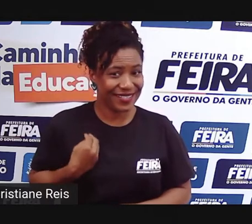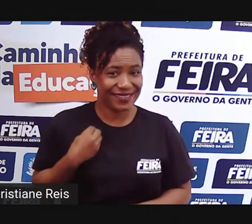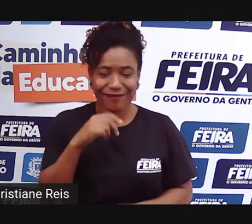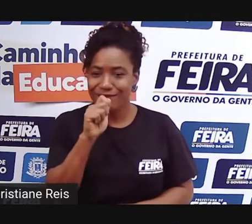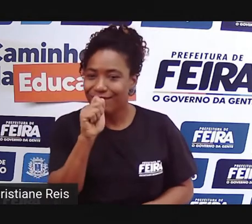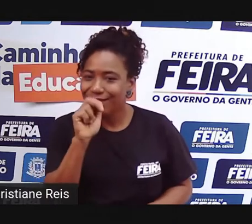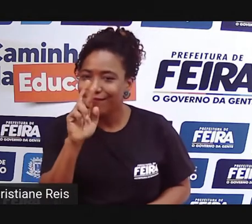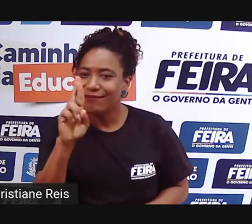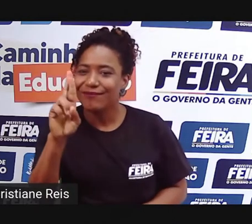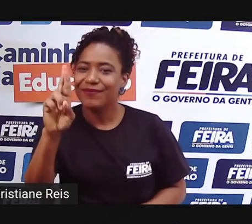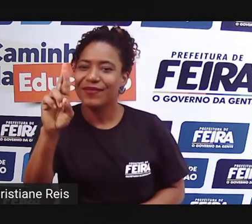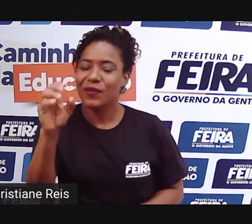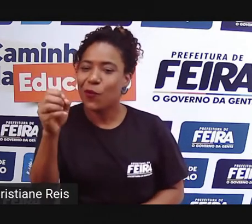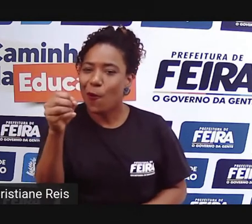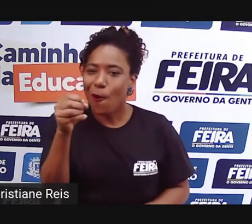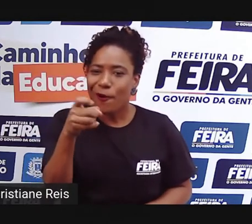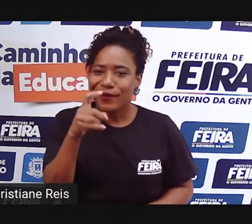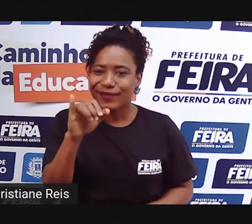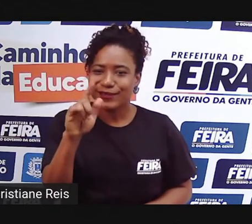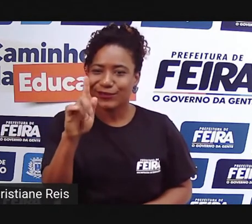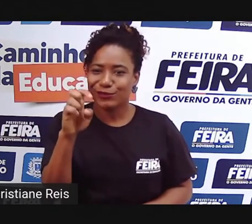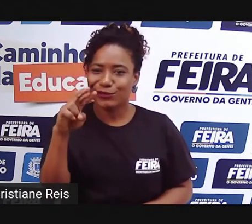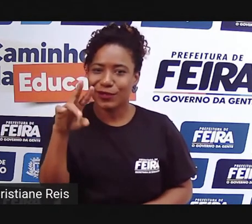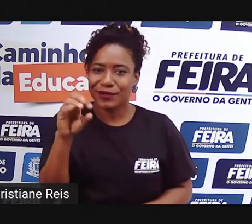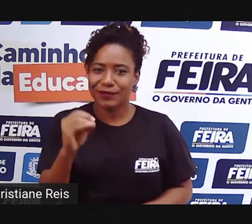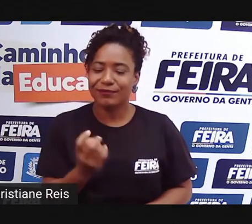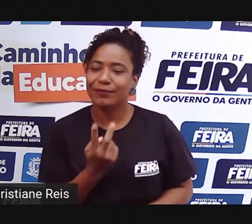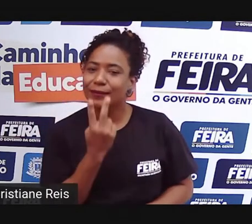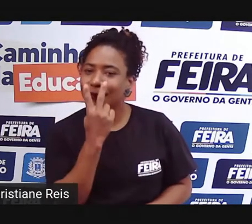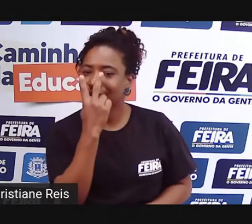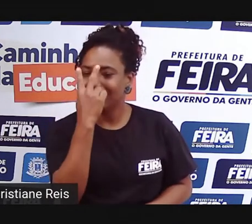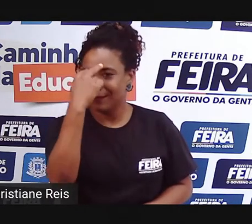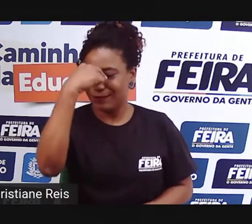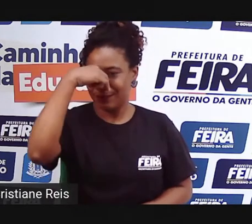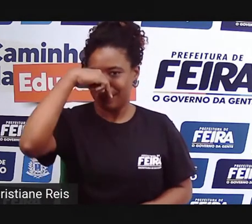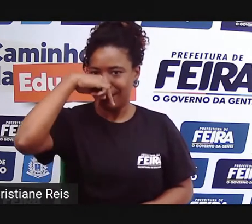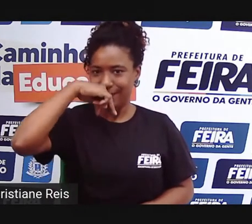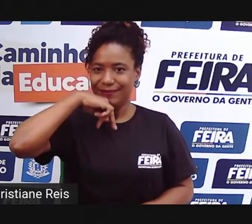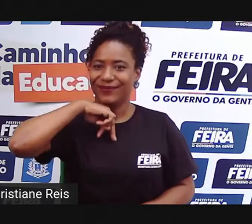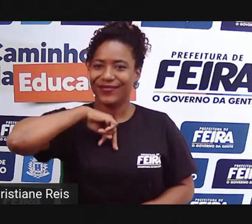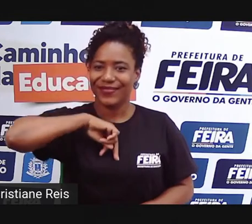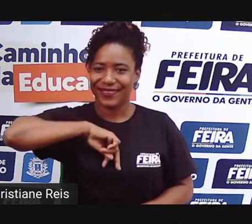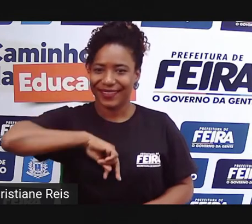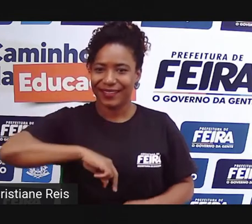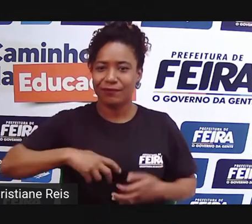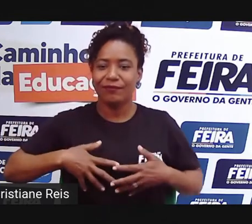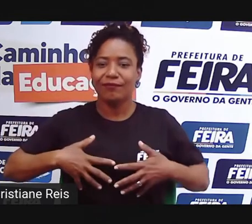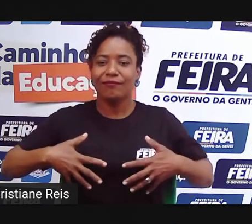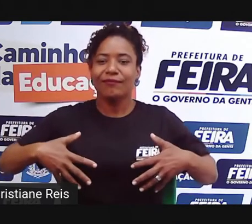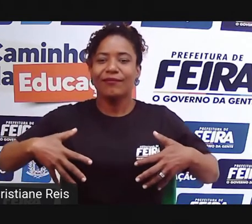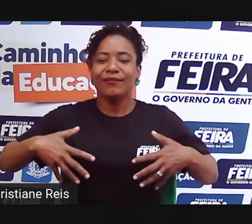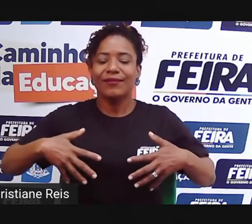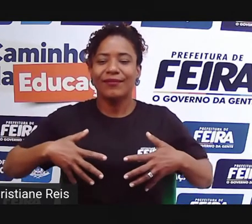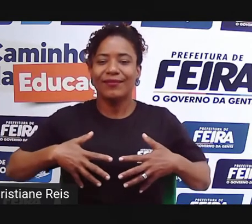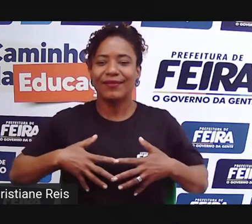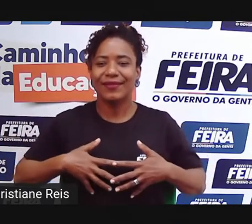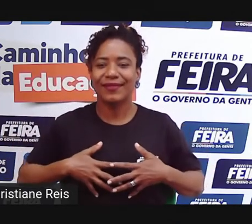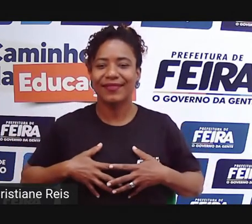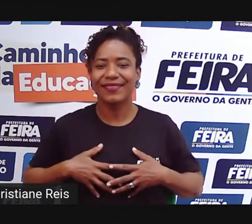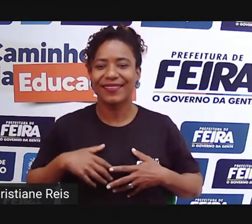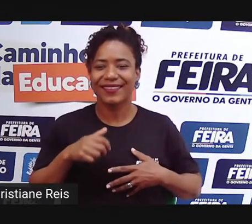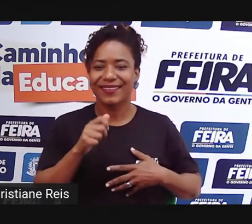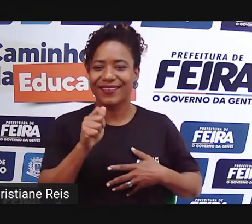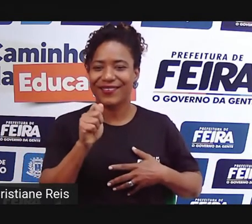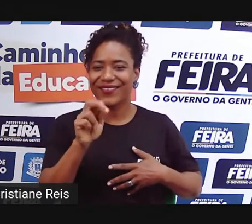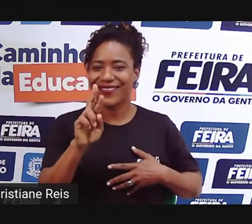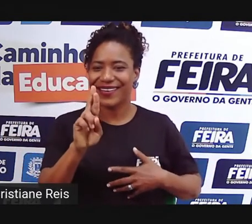ela passa por dentro do nosso nariz. Isso se chama ar. A